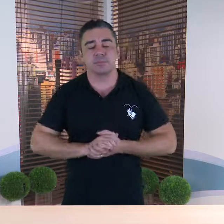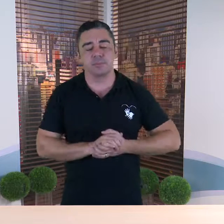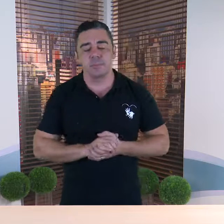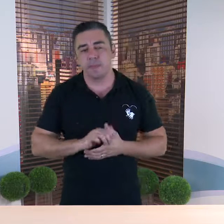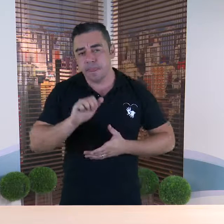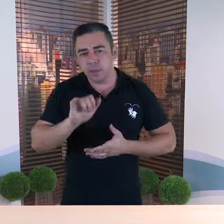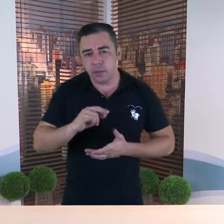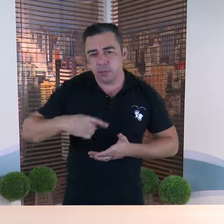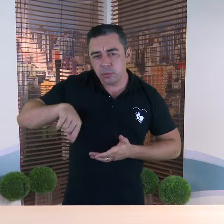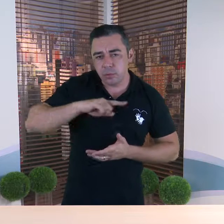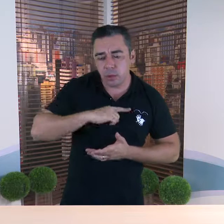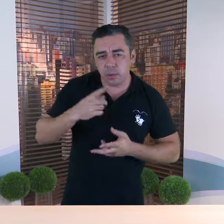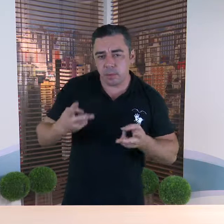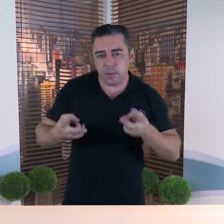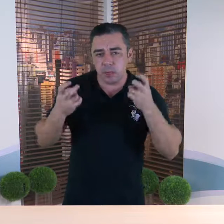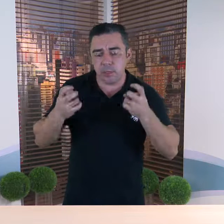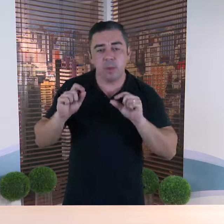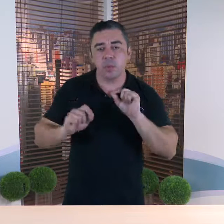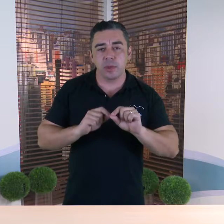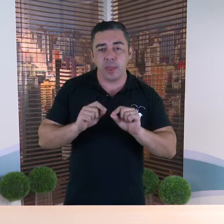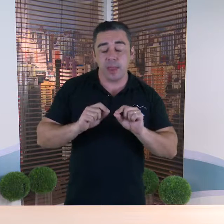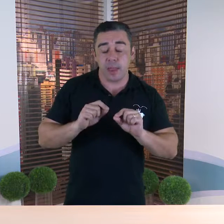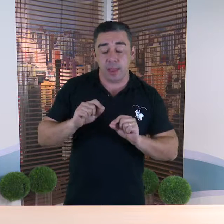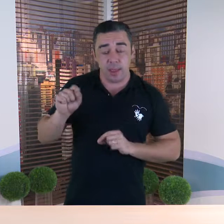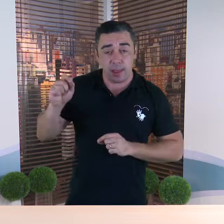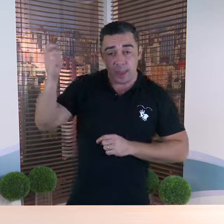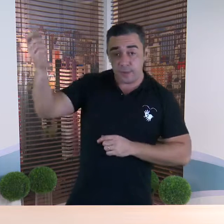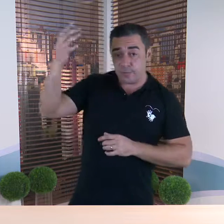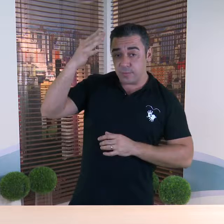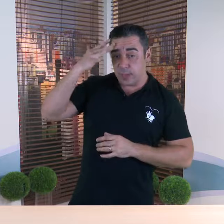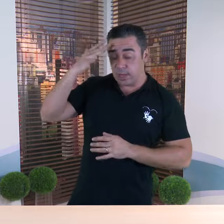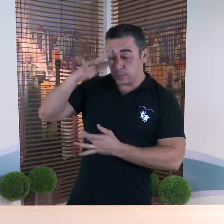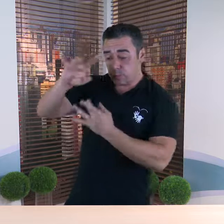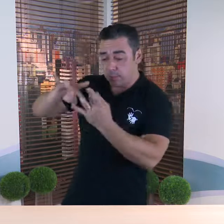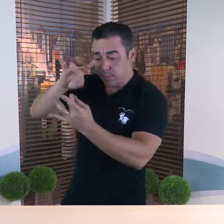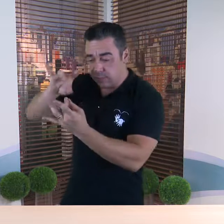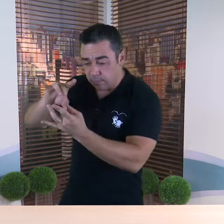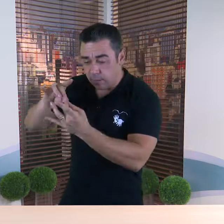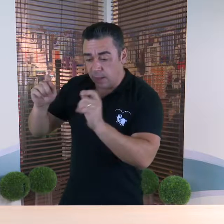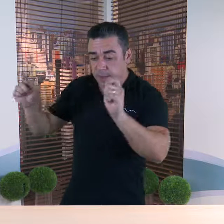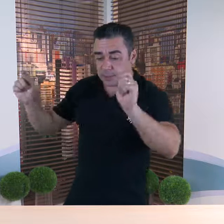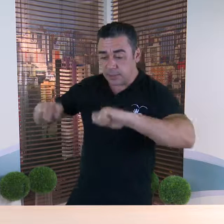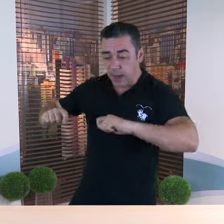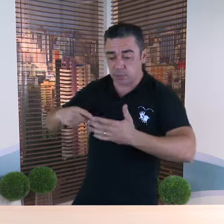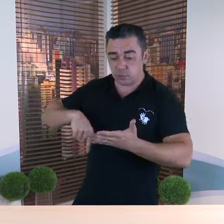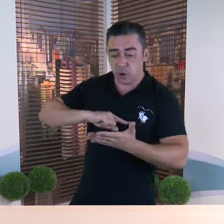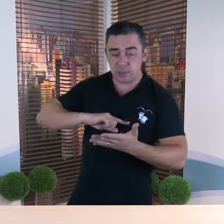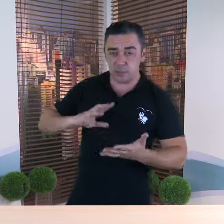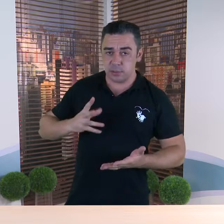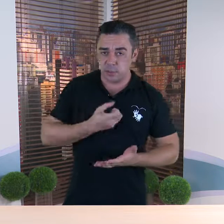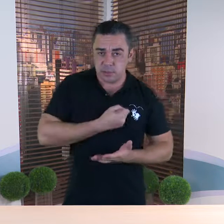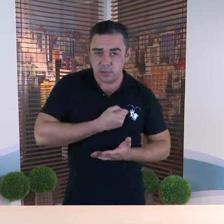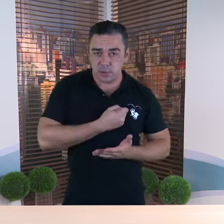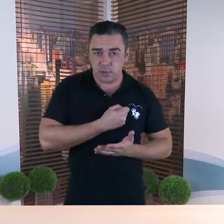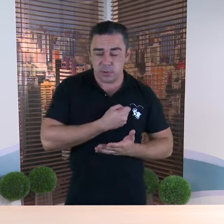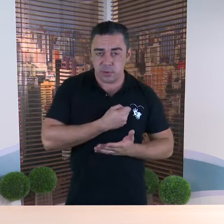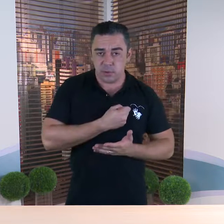Mas, levando-se em conta que a revelação geral não pode trazer a salvação, as